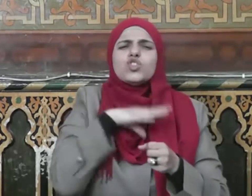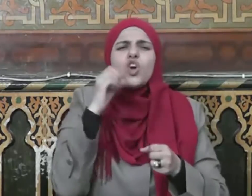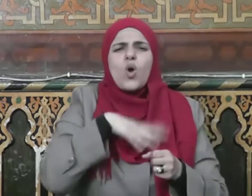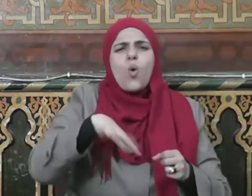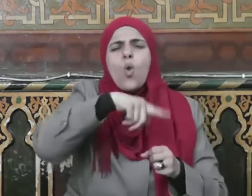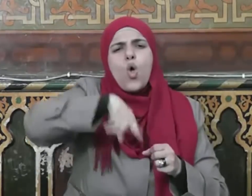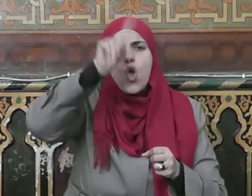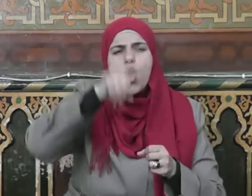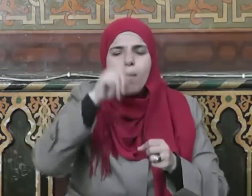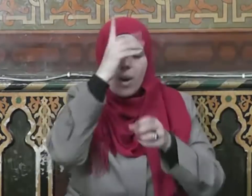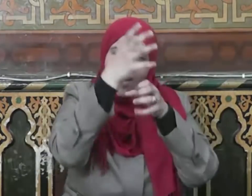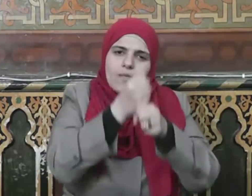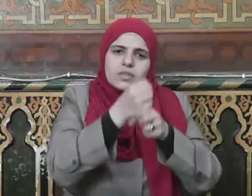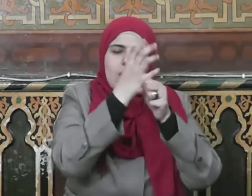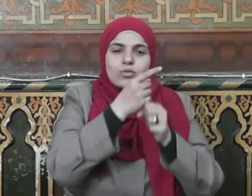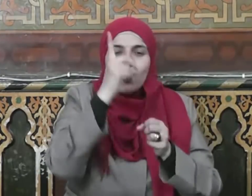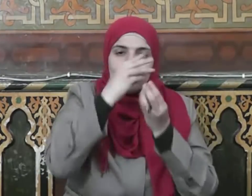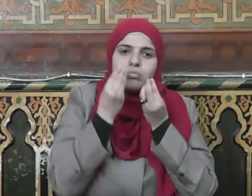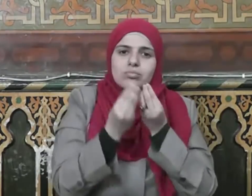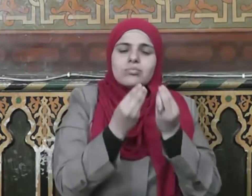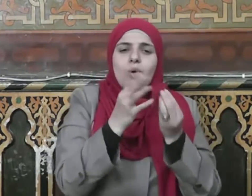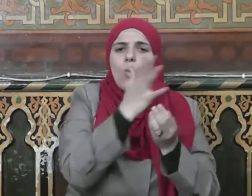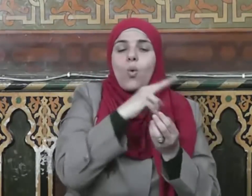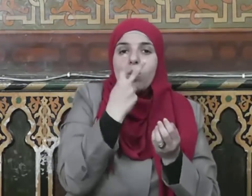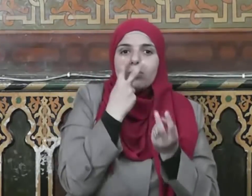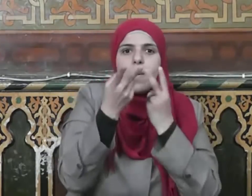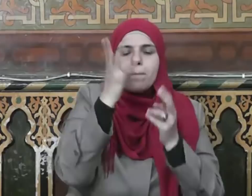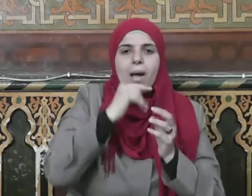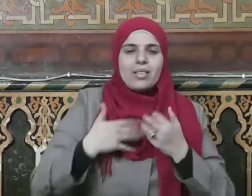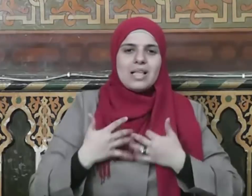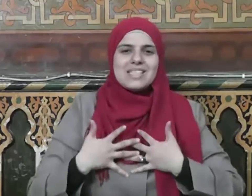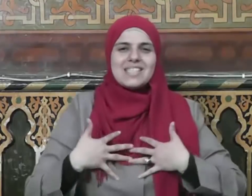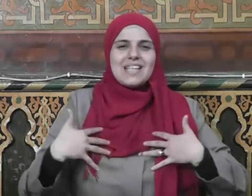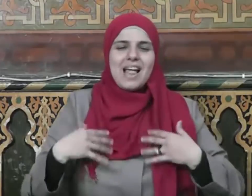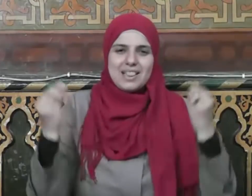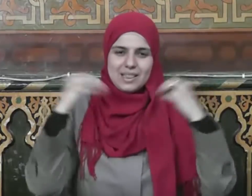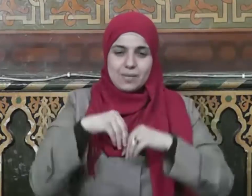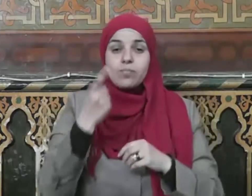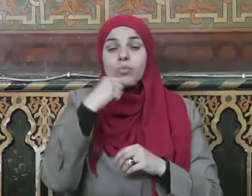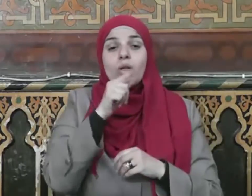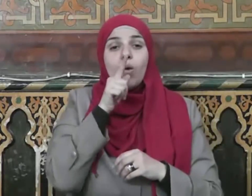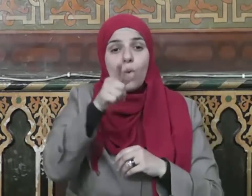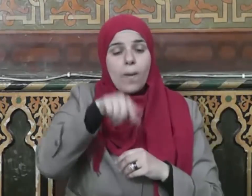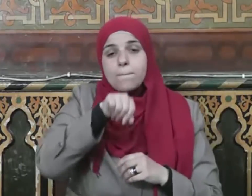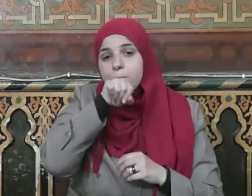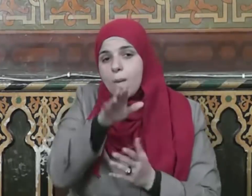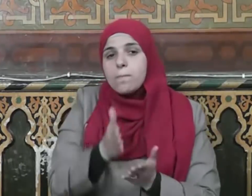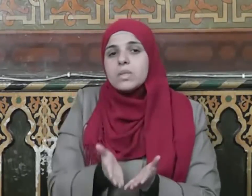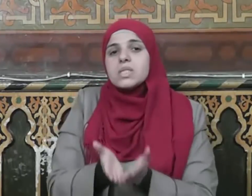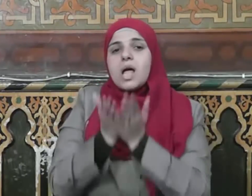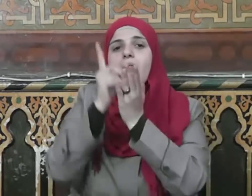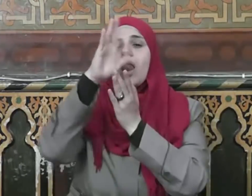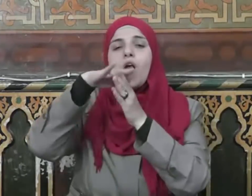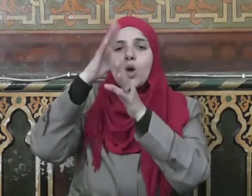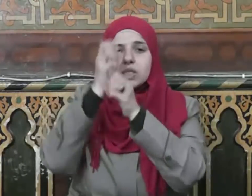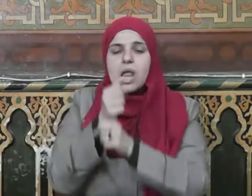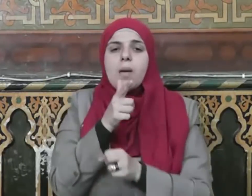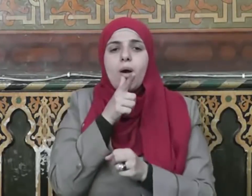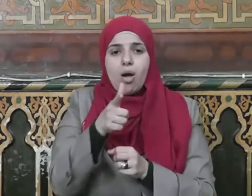اليوم ولقاهم نضرة وسرورا. ويقول نبينا صلى الله عليه وسلم: